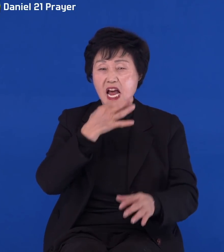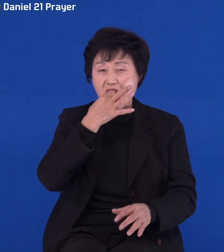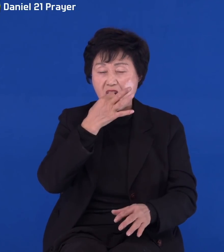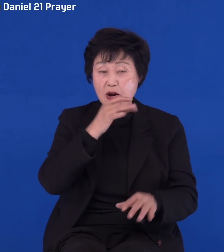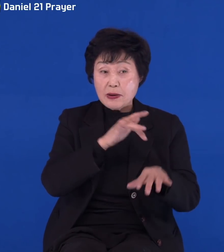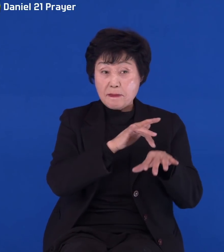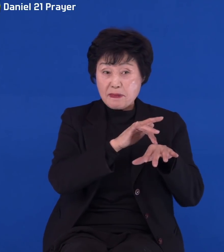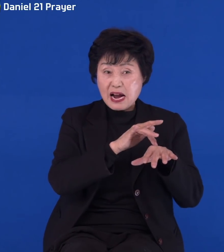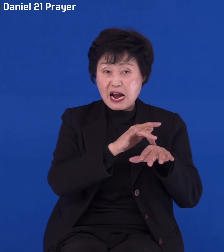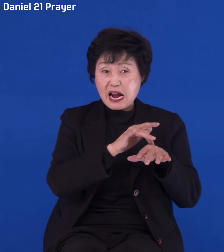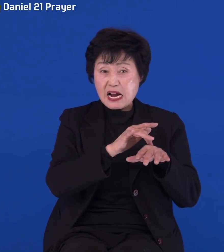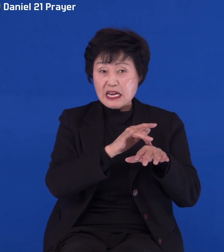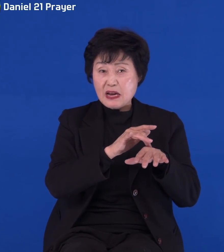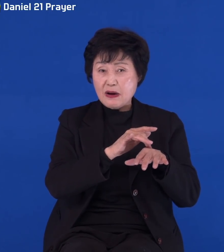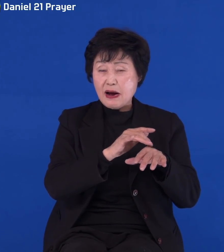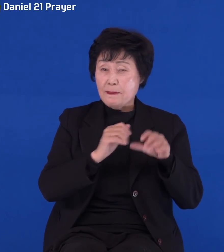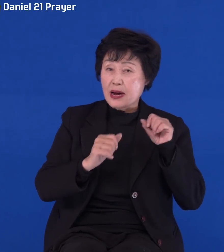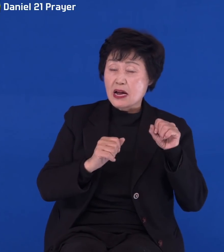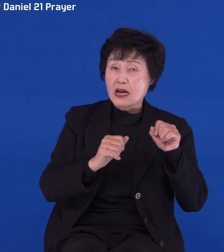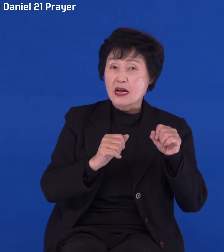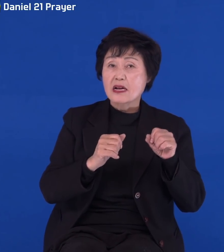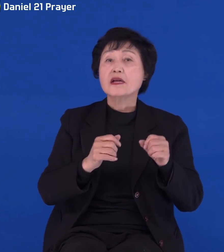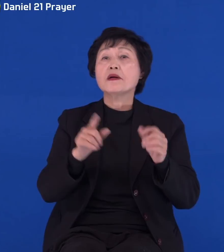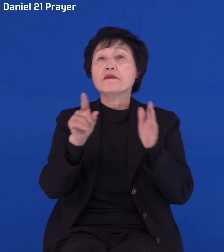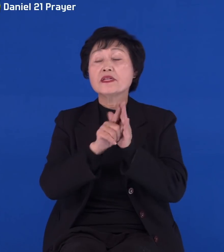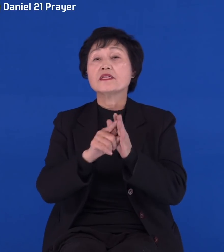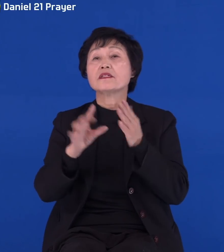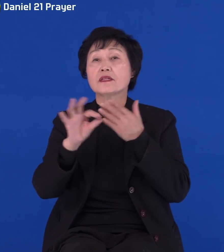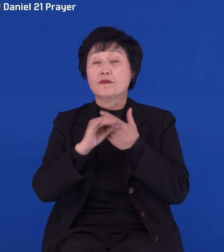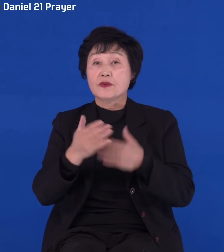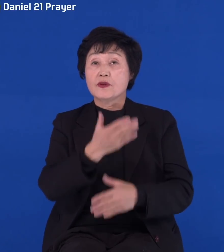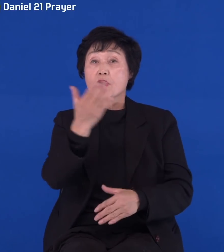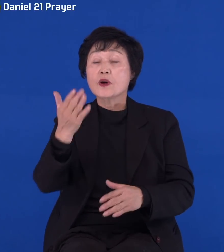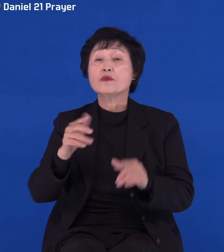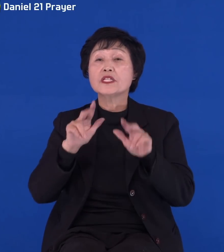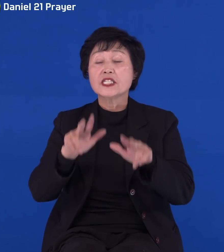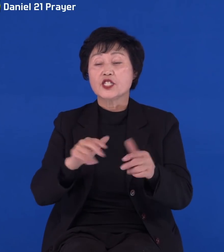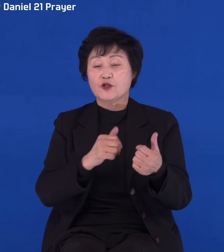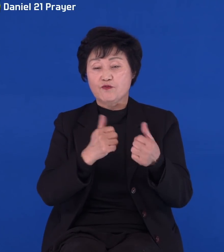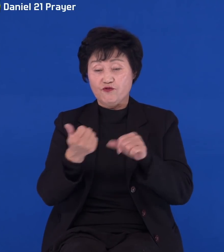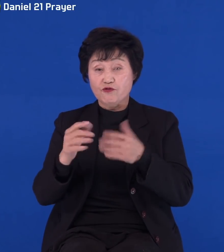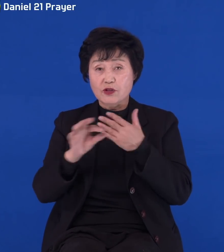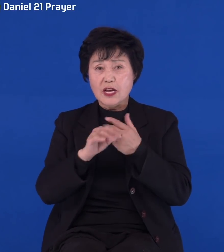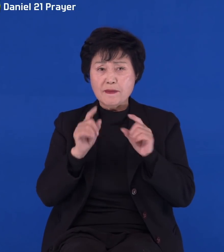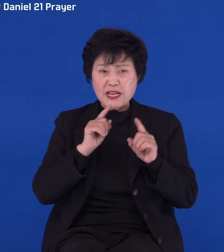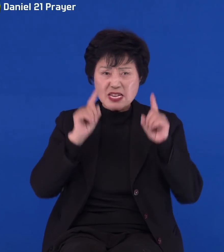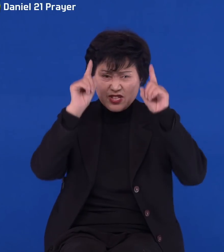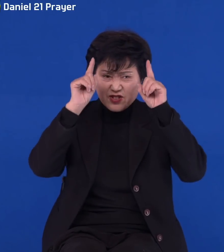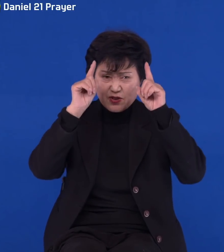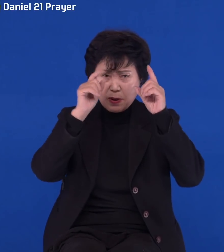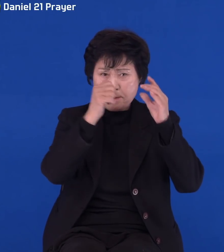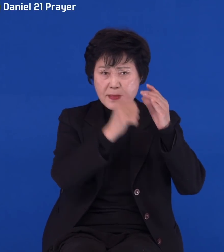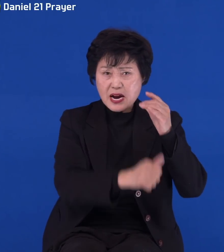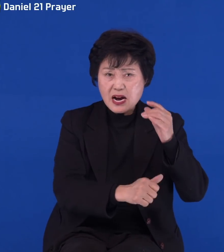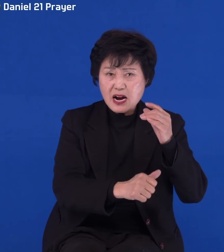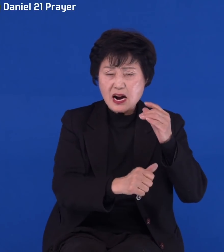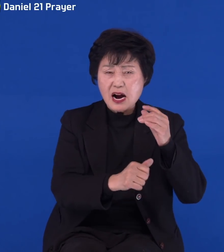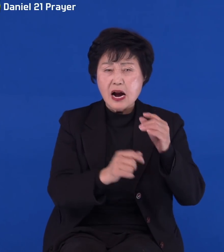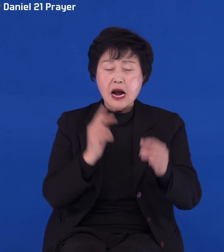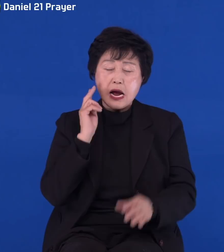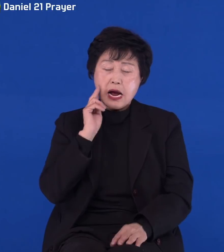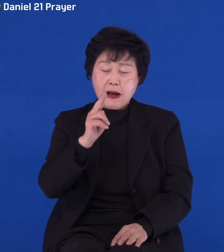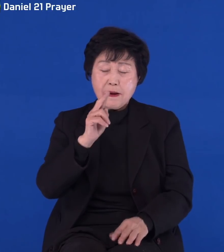짜겠기 때문이라는 것을 정말로 믿는다면, 여러분이 이렇게 죽으면 지옥에 가서 비참하게 영혼을 보내야 한다는 것을